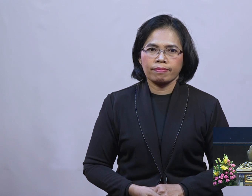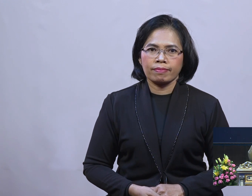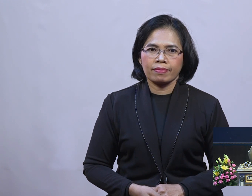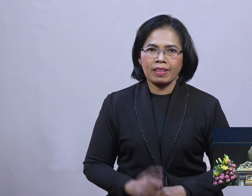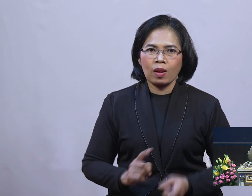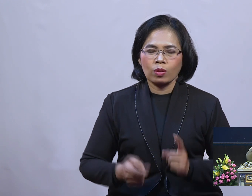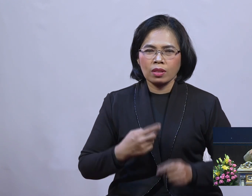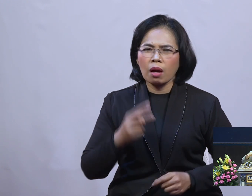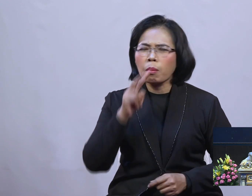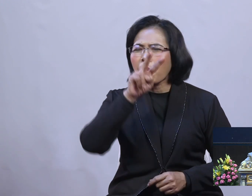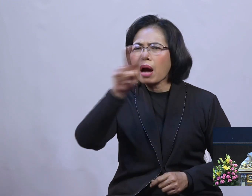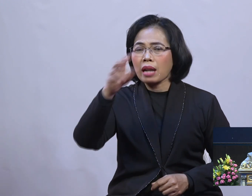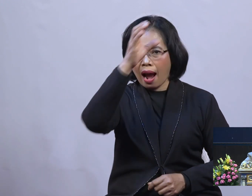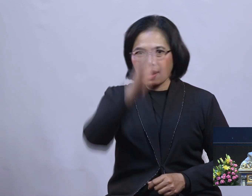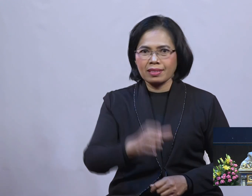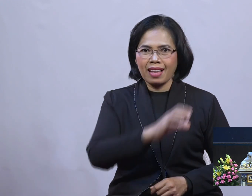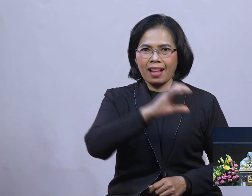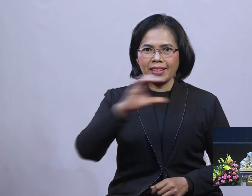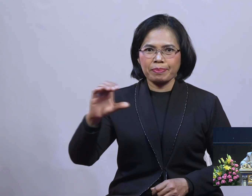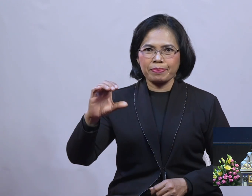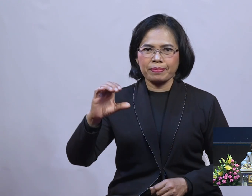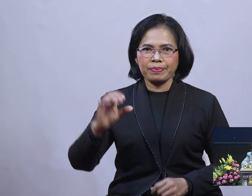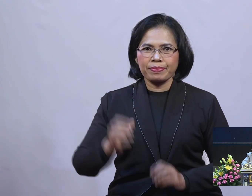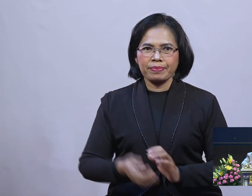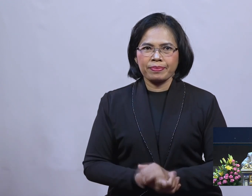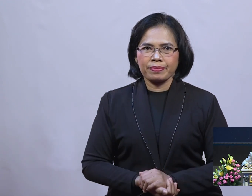Hai selesai memandang salib